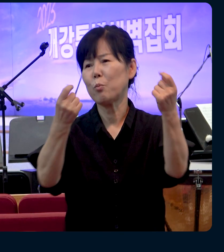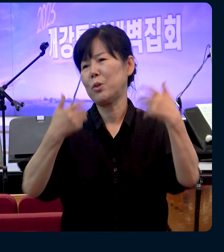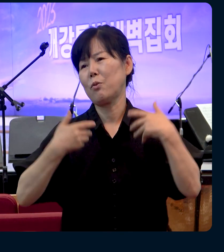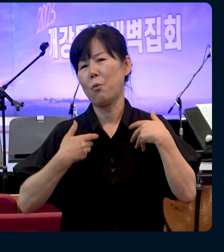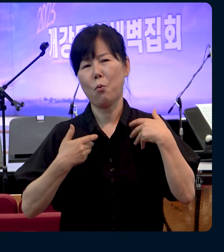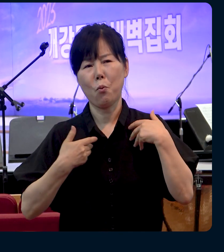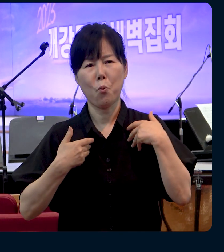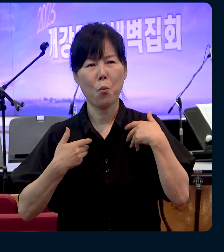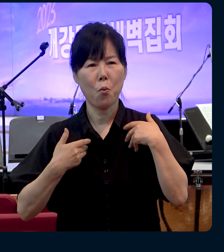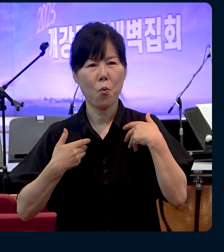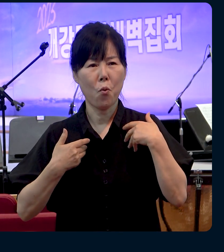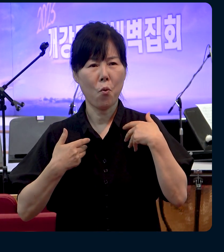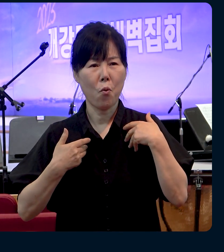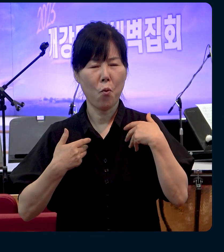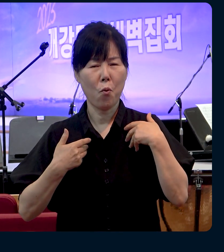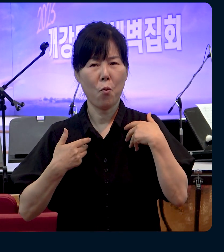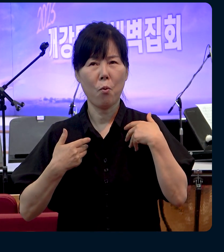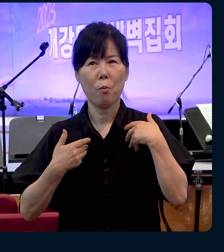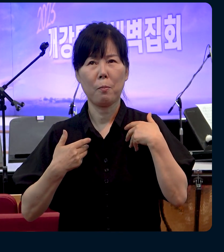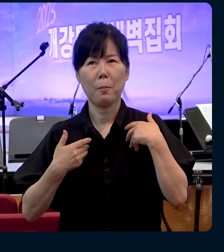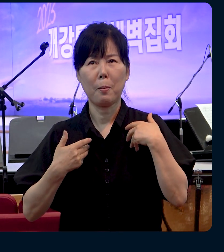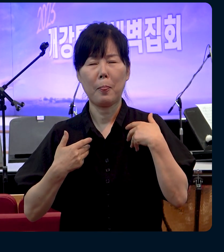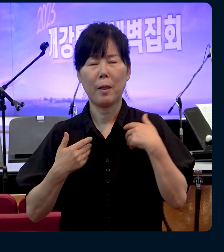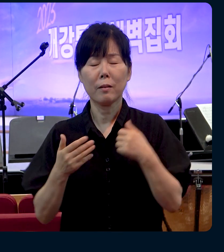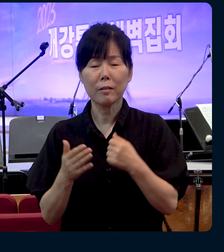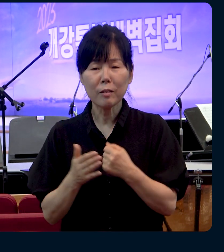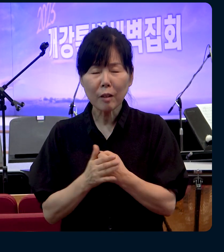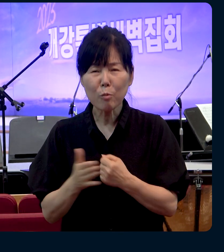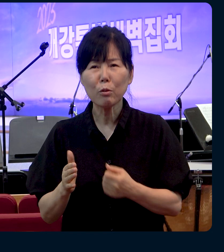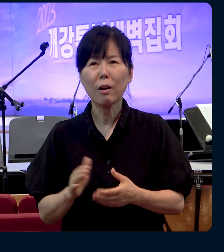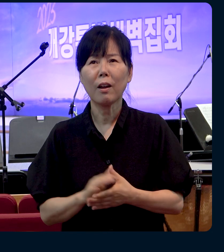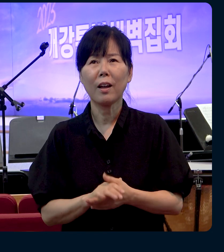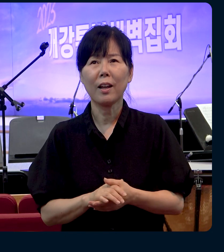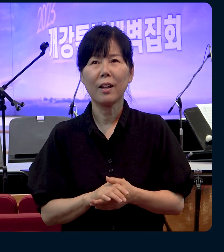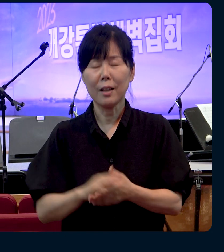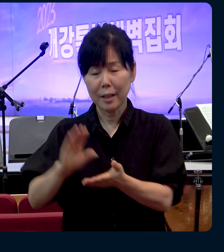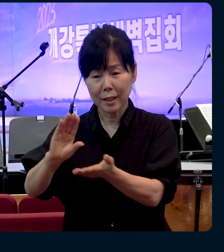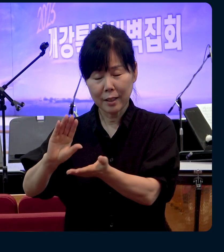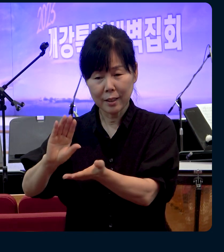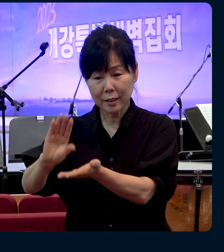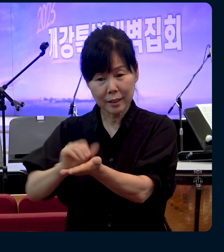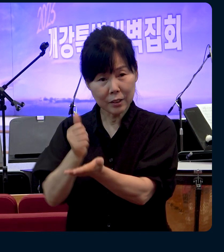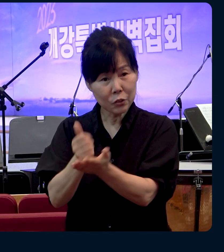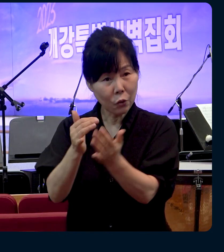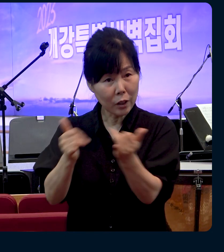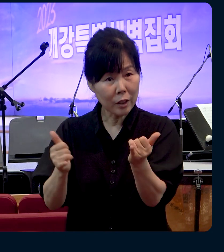흔들리지 않아요. 그런 면에서요. 그러다 보니까요, 어떤 일이 있느냐,